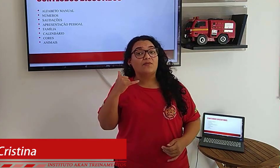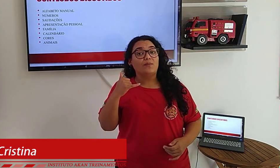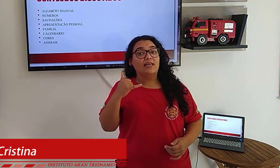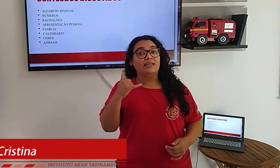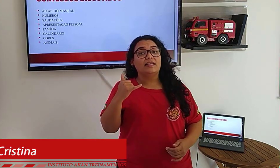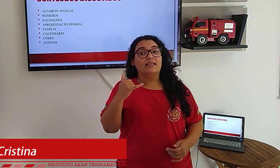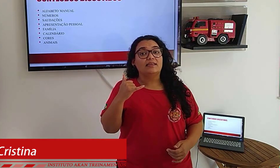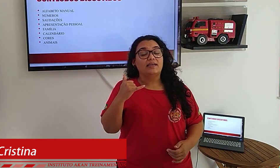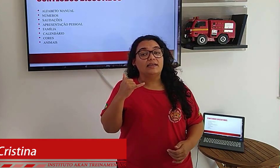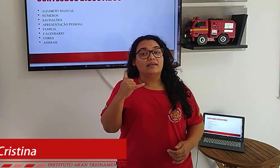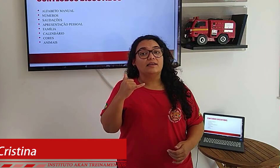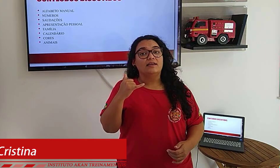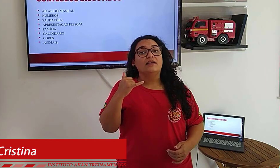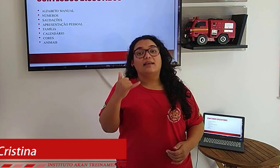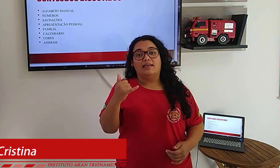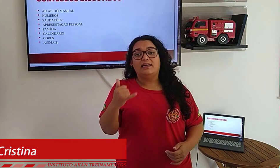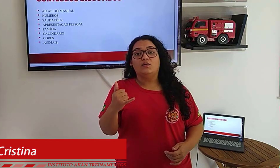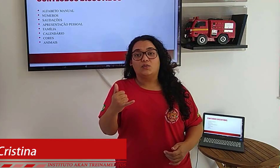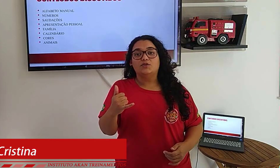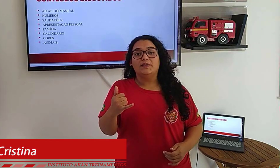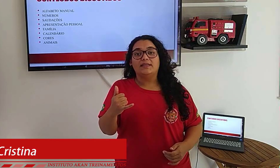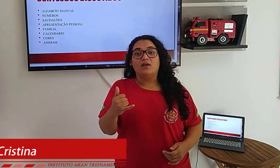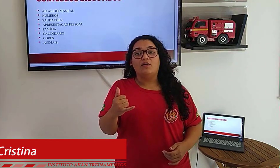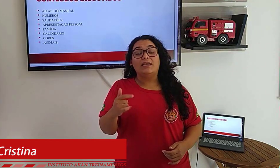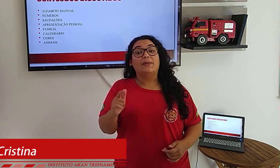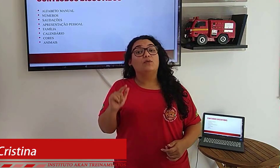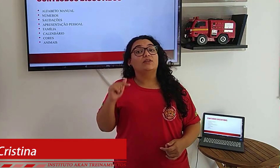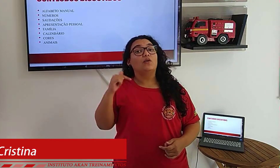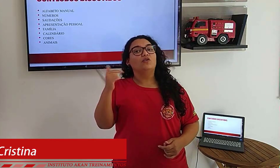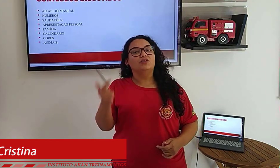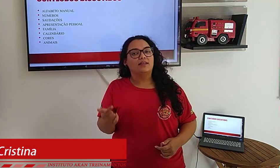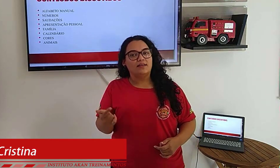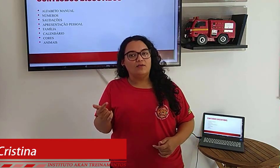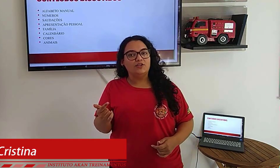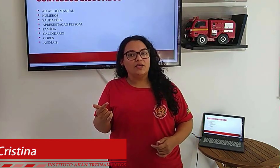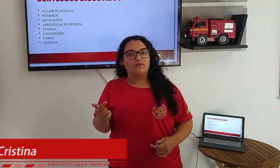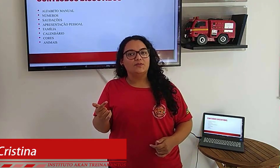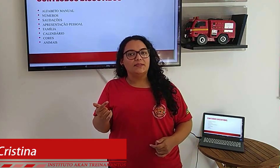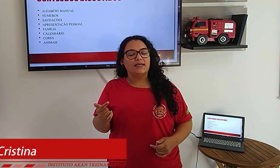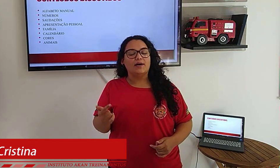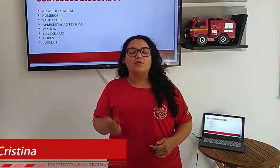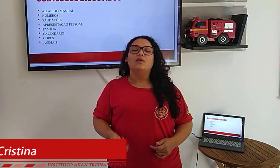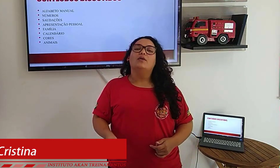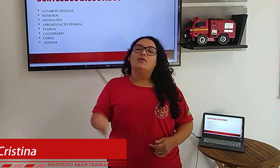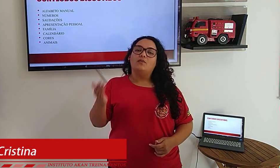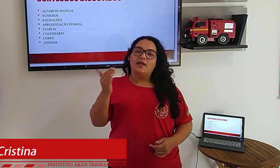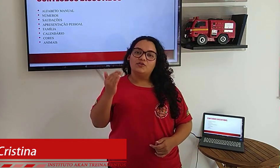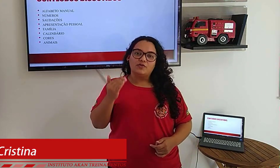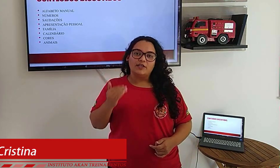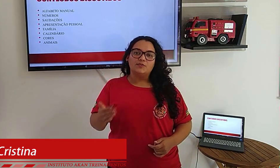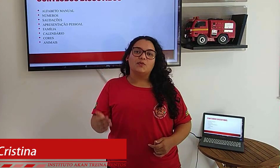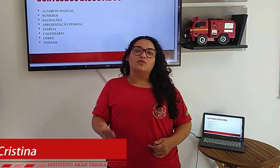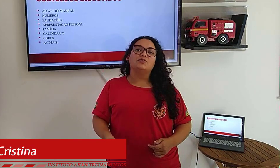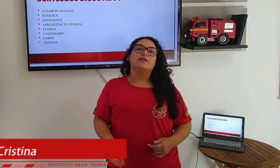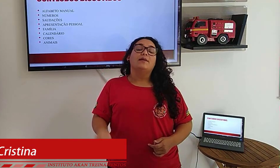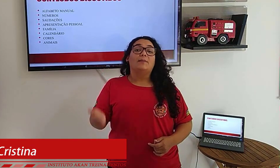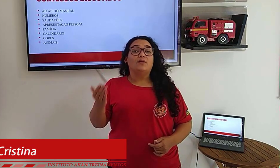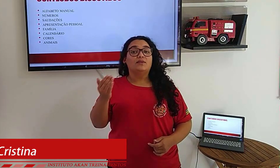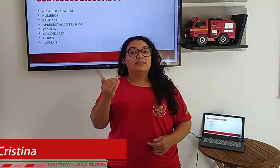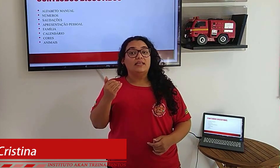dele que ele está indo para o hospital, ele pergunta onde que é o hospital, o médico responde, pergunta se ele tem algum